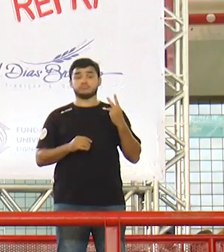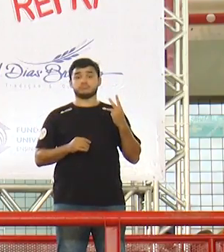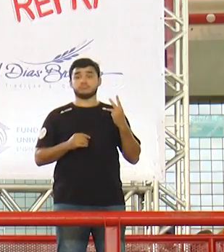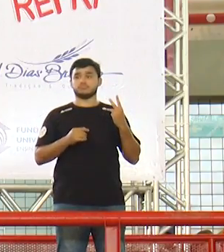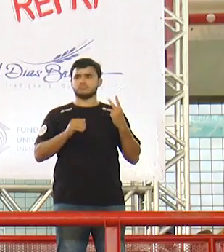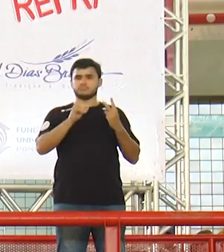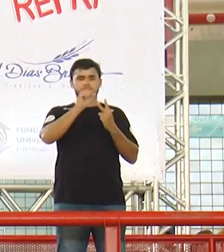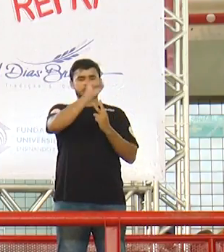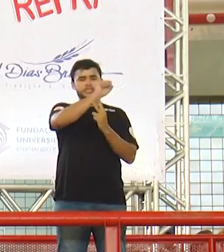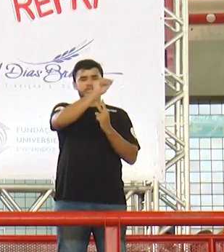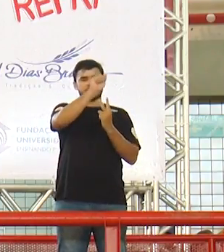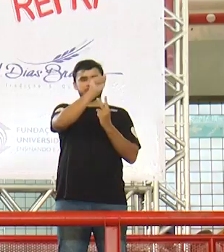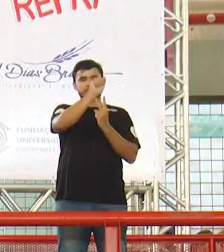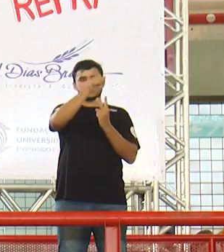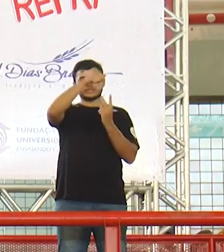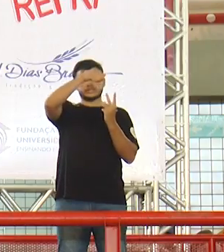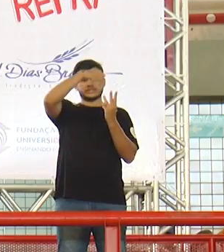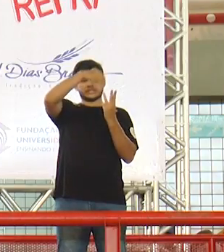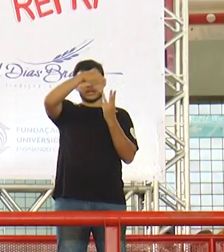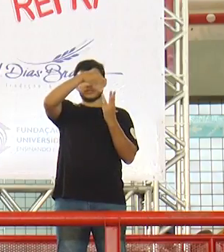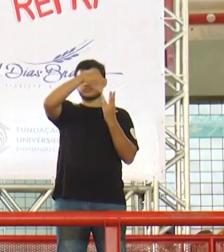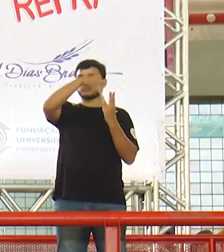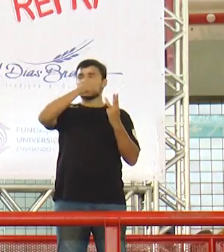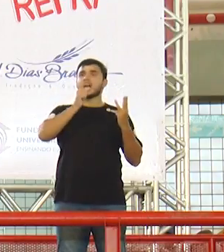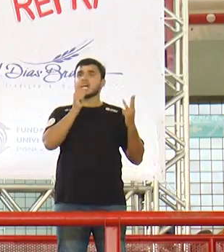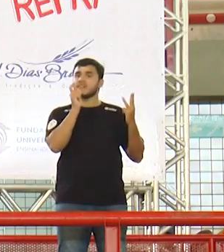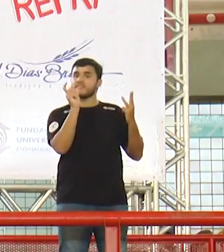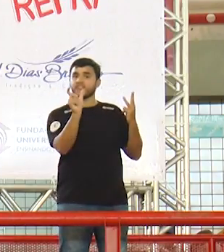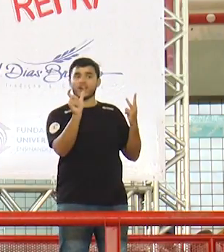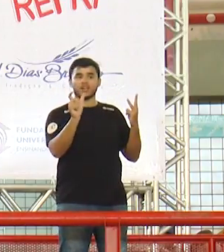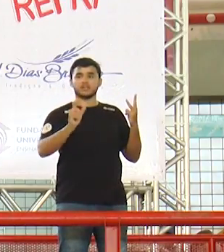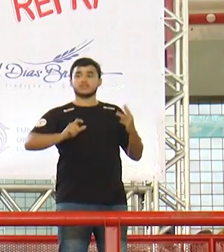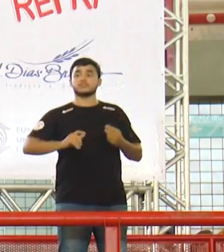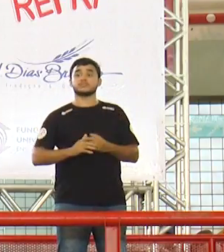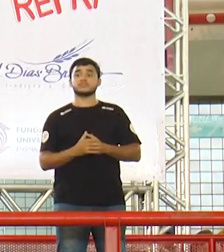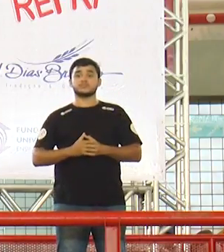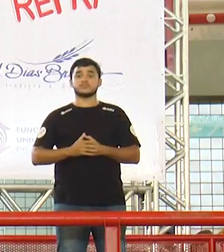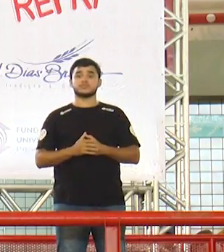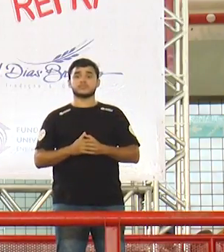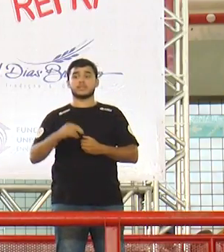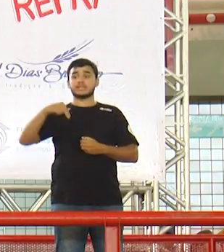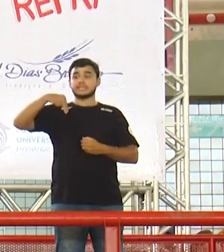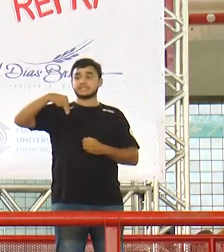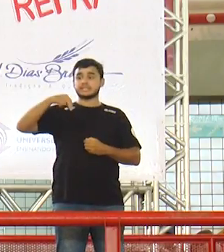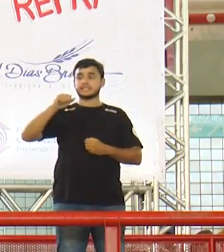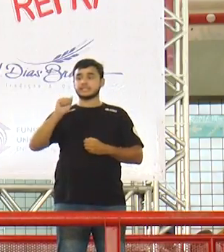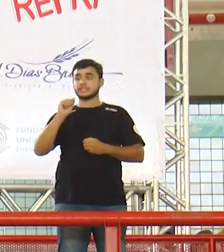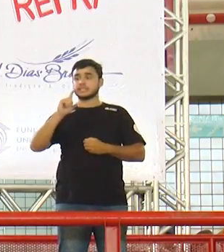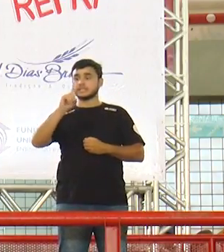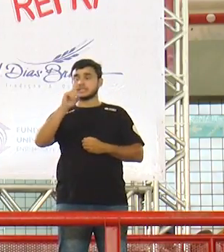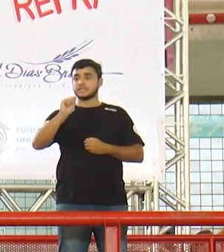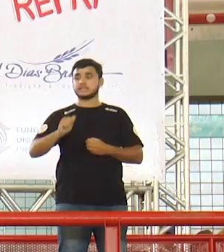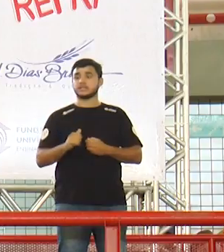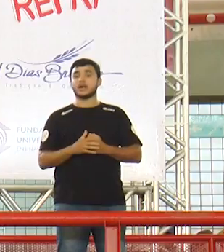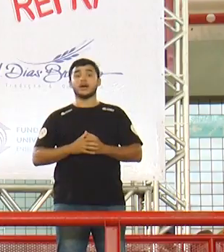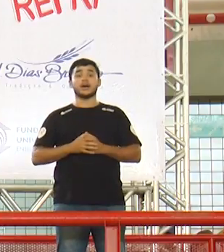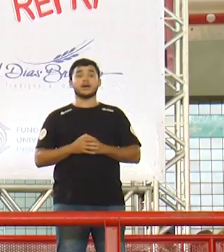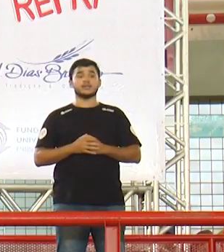Mas como não é pronunciado? Não é. Pronuncia para mim a palavra nada. Nada.